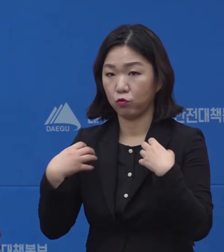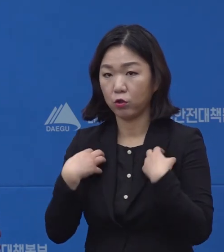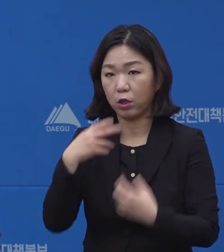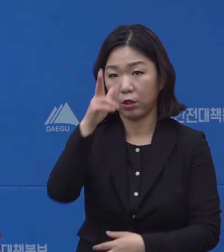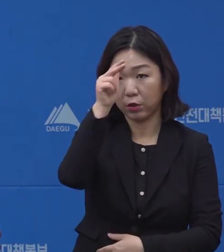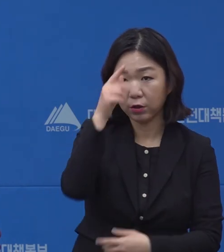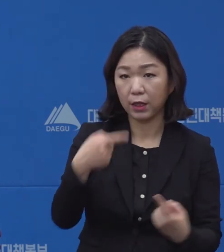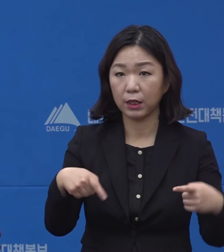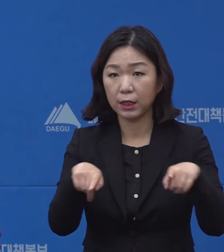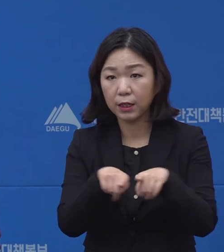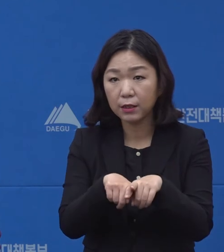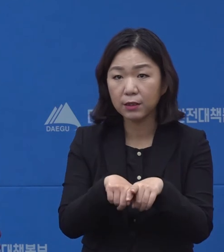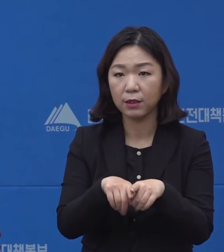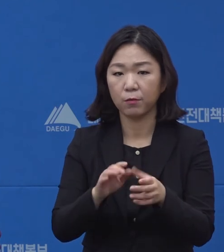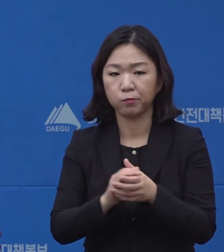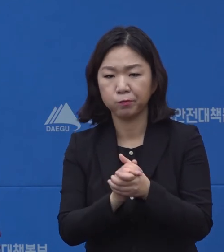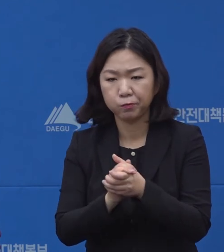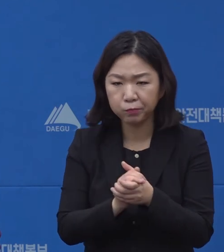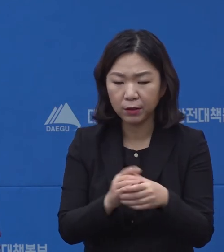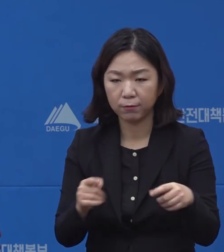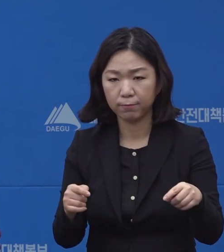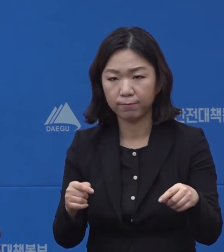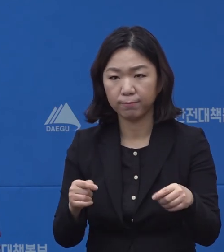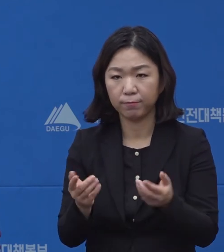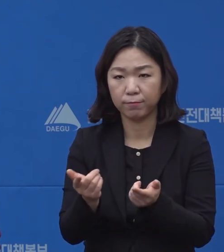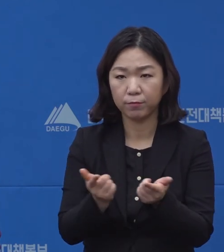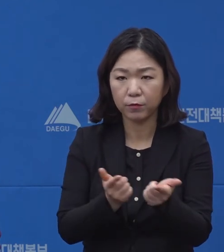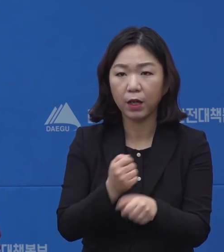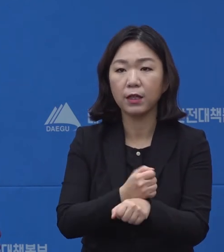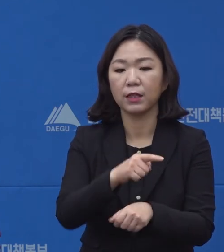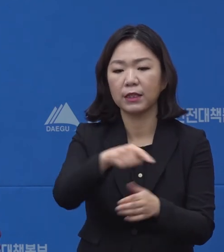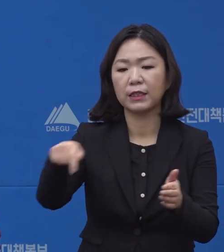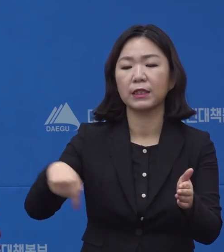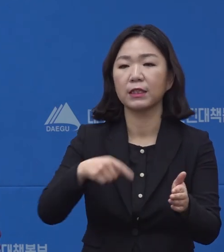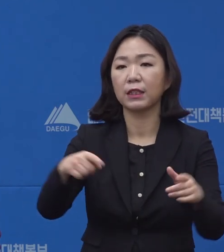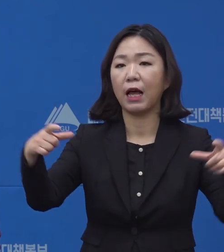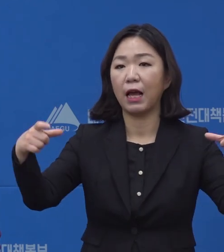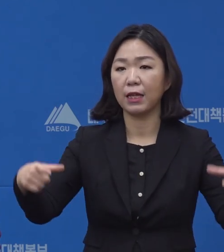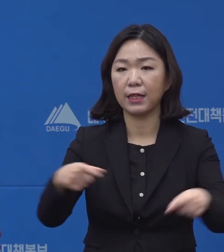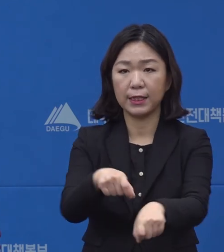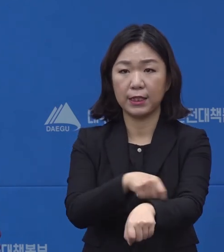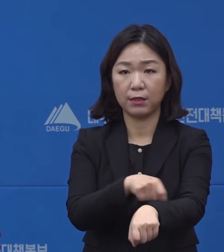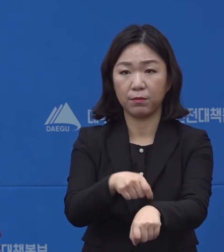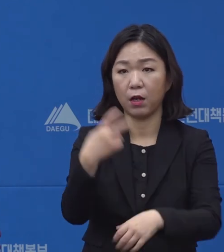경찰은 긴밀한 공조하에 이 지역 일대를